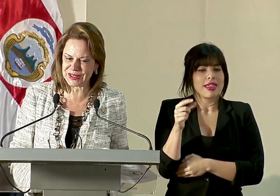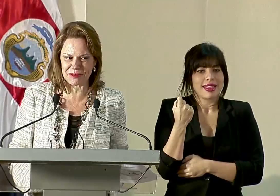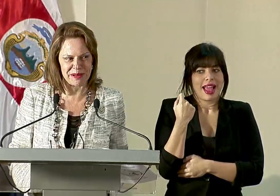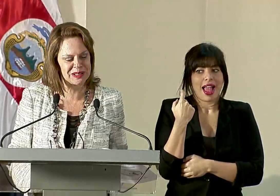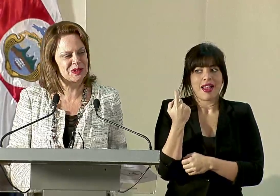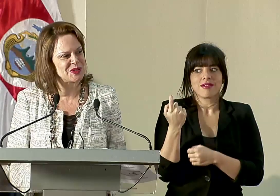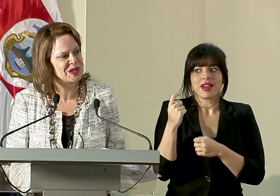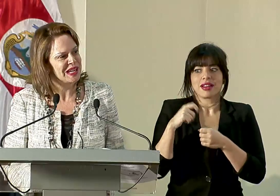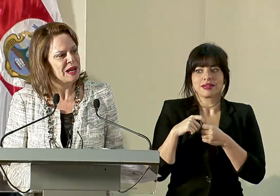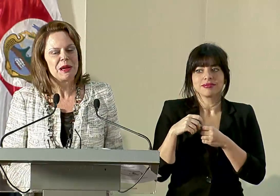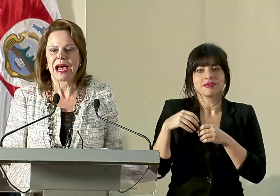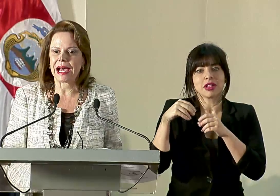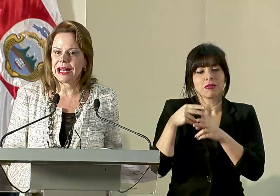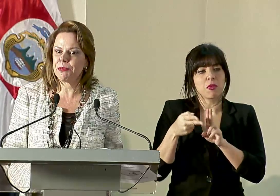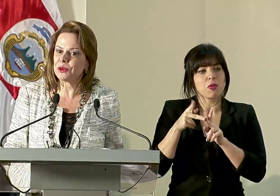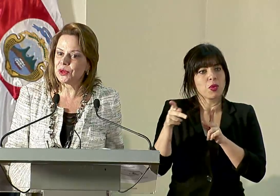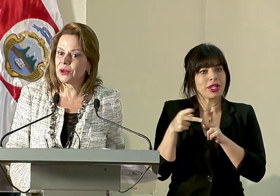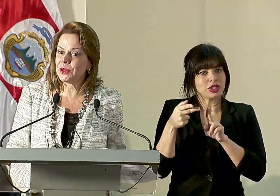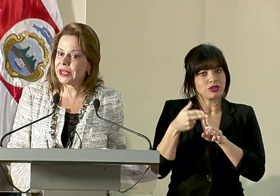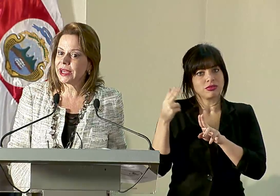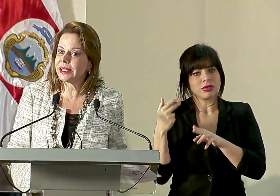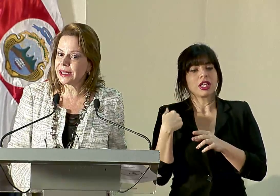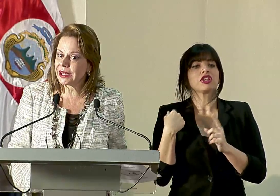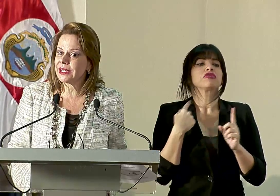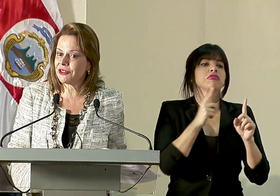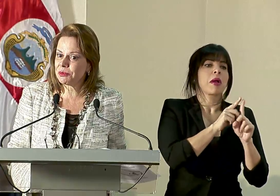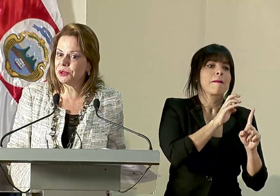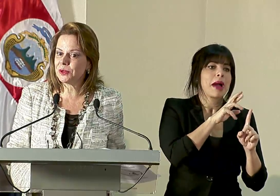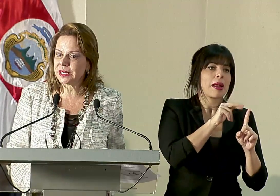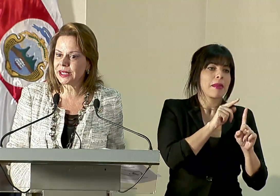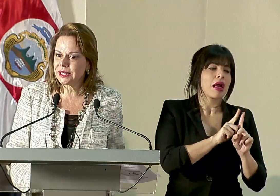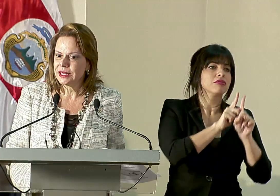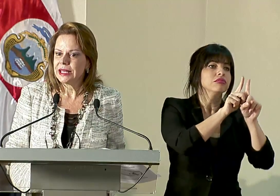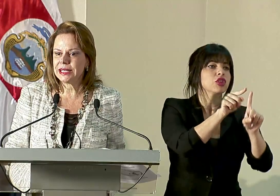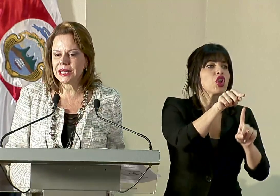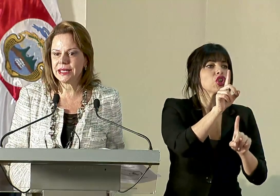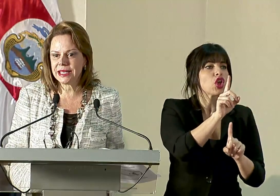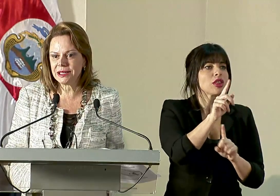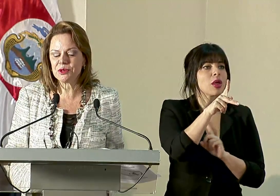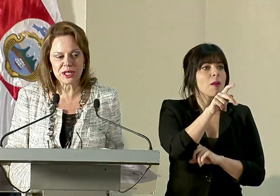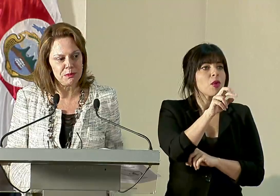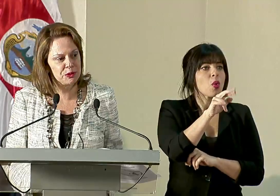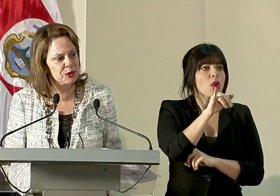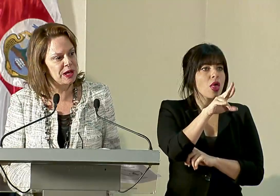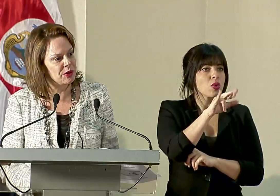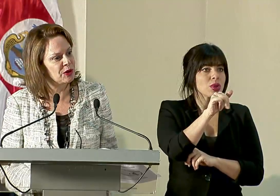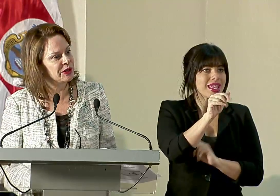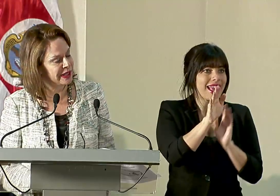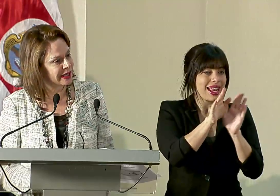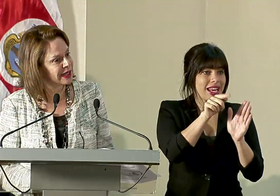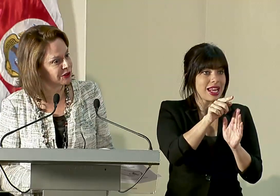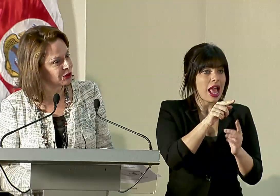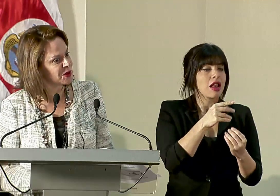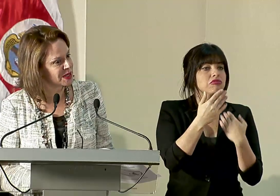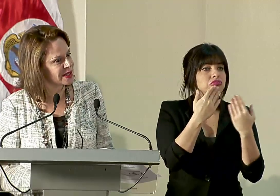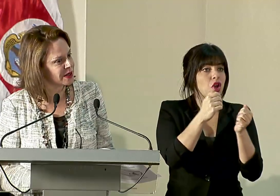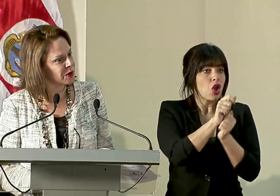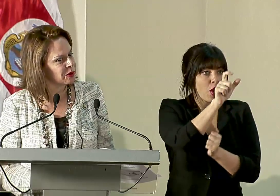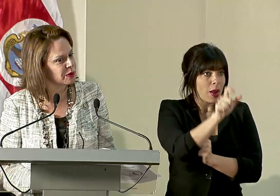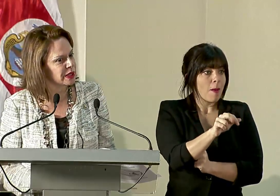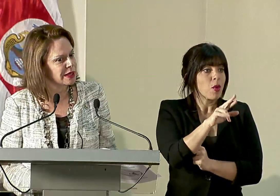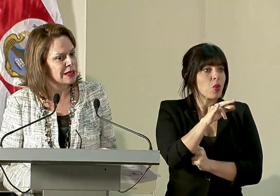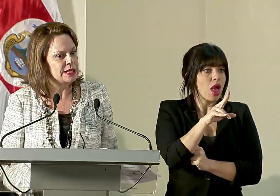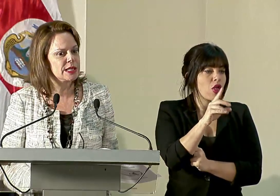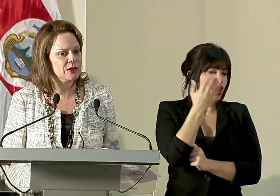dejar esos zapatos, a la Procuraduría General de la República y le dijimos al procurador, de aquel entonces